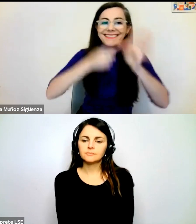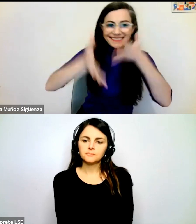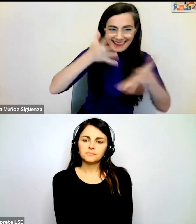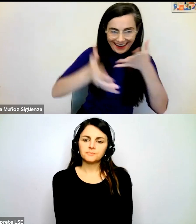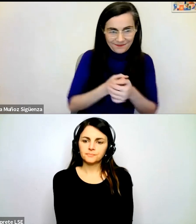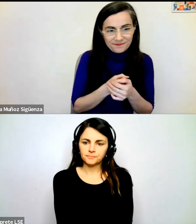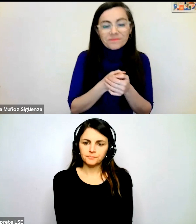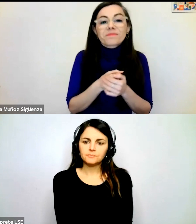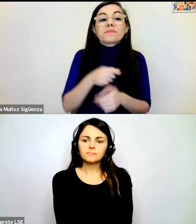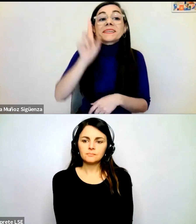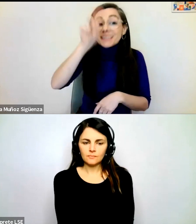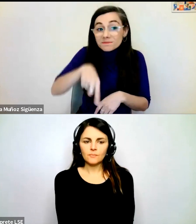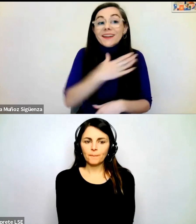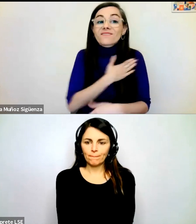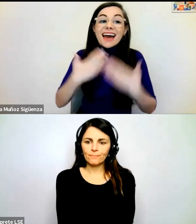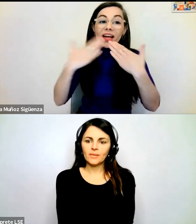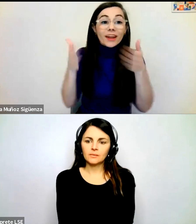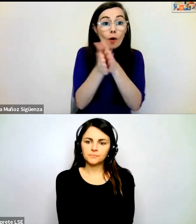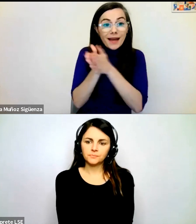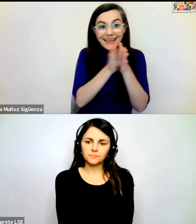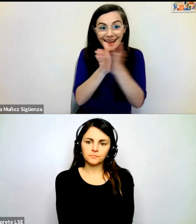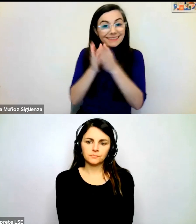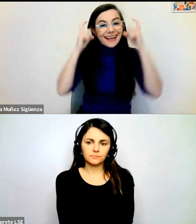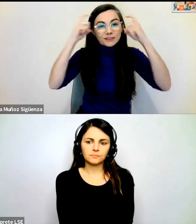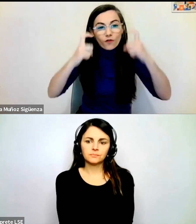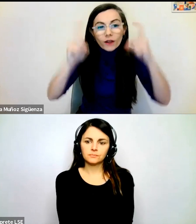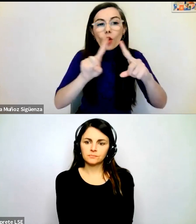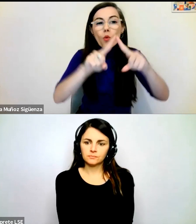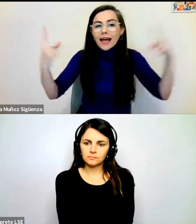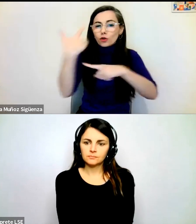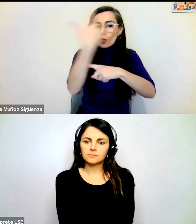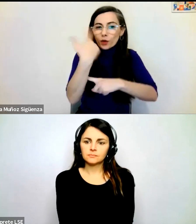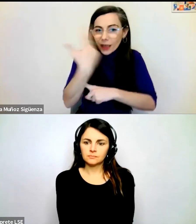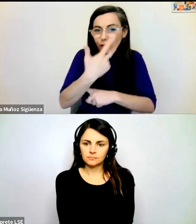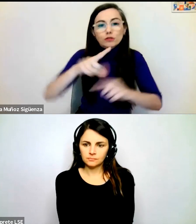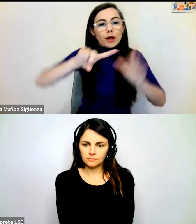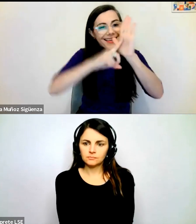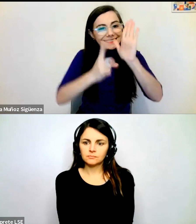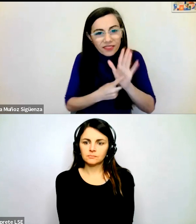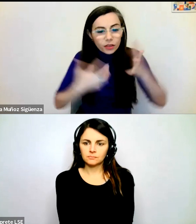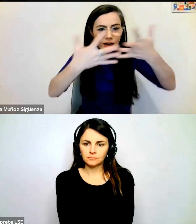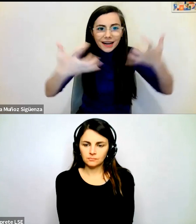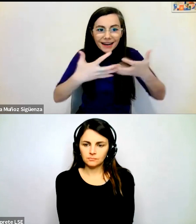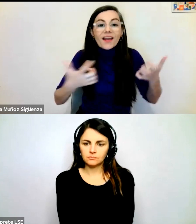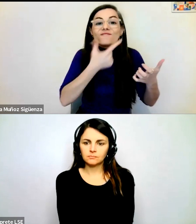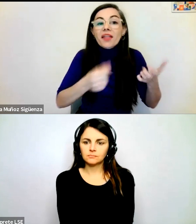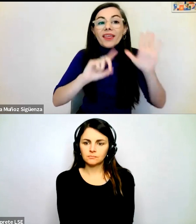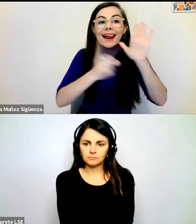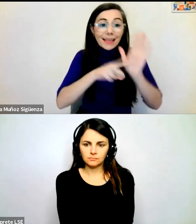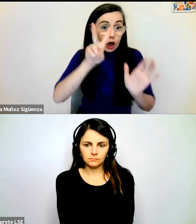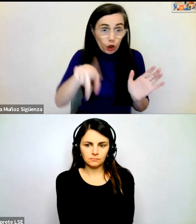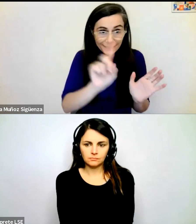la guía de autodefensa que vamos mejorando y a través de LaySign. Quiero agradecer a las compañeras que han realizado el esfuerzo